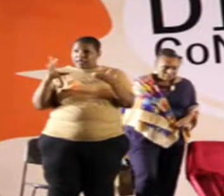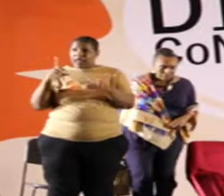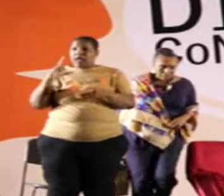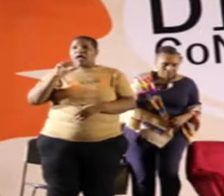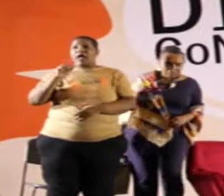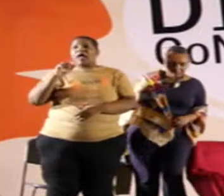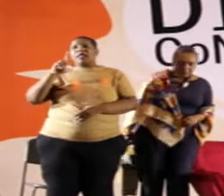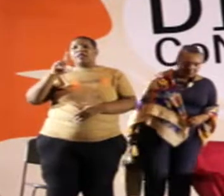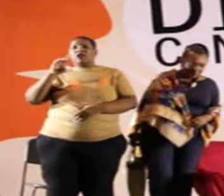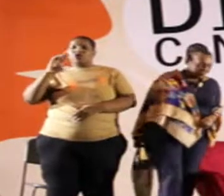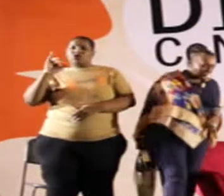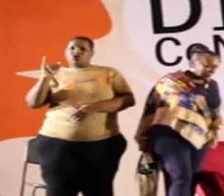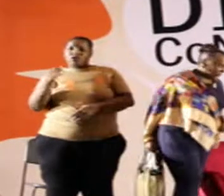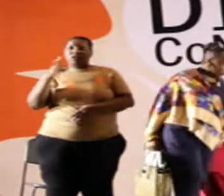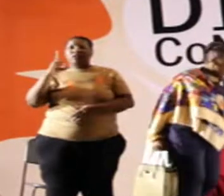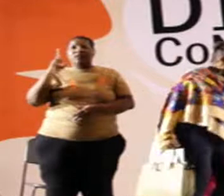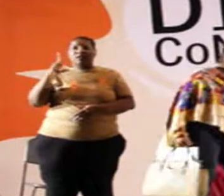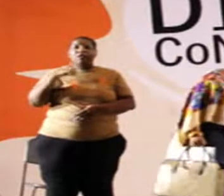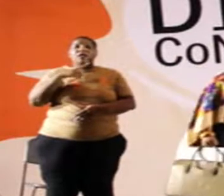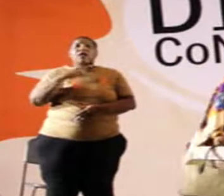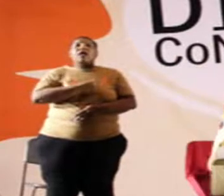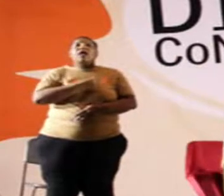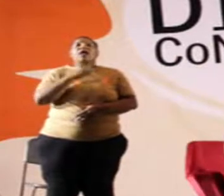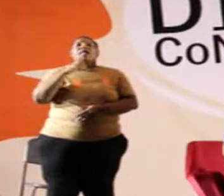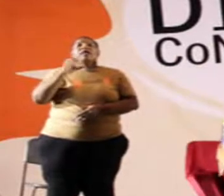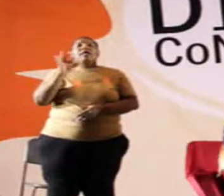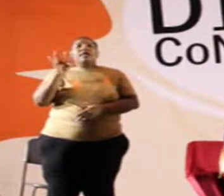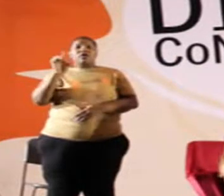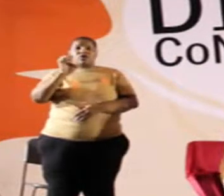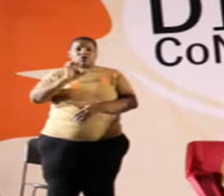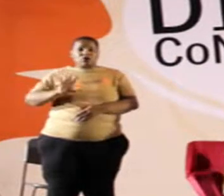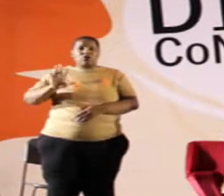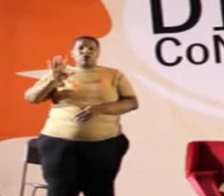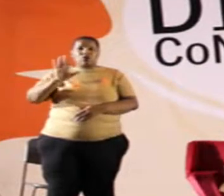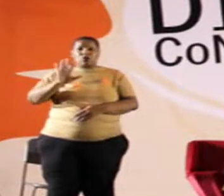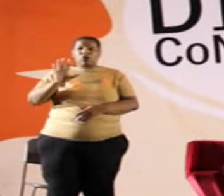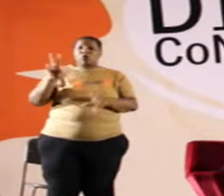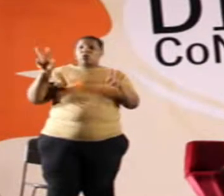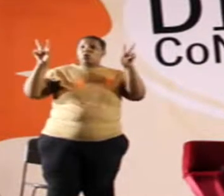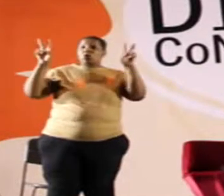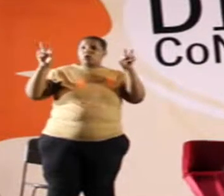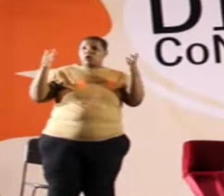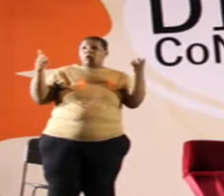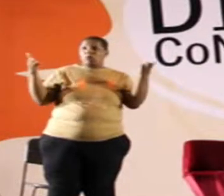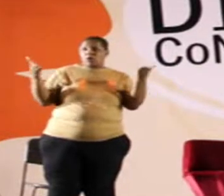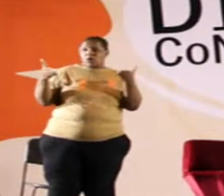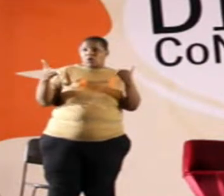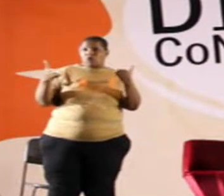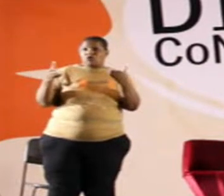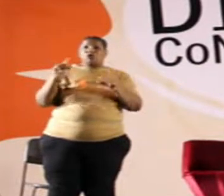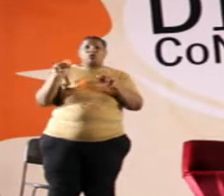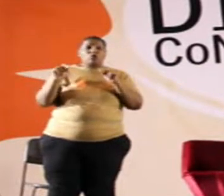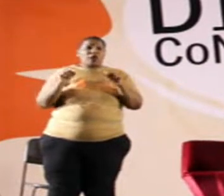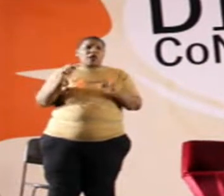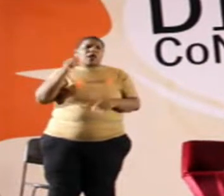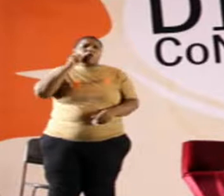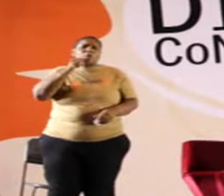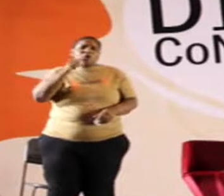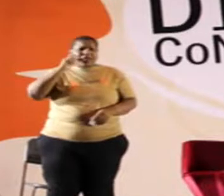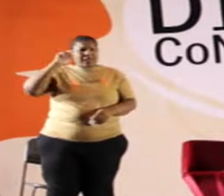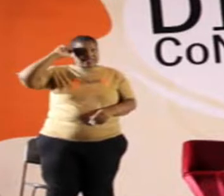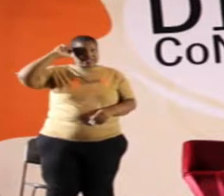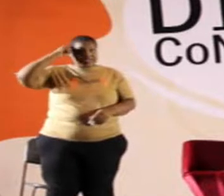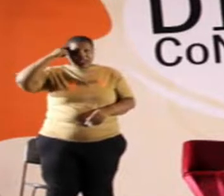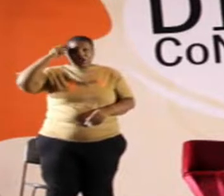da Frente de Mulheres Negras do DF e do Entorno. O tema da conferência de hoje é Mulheres Negras